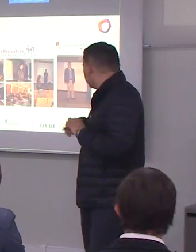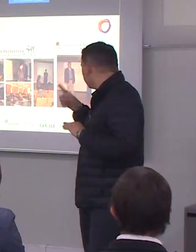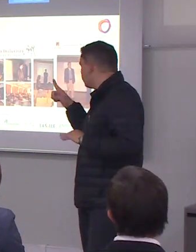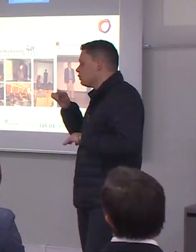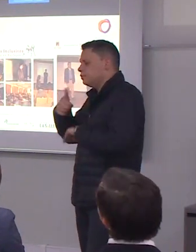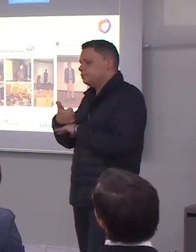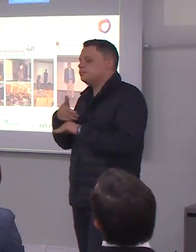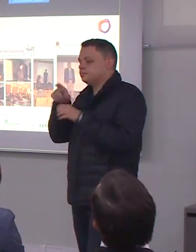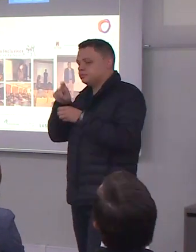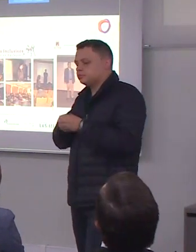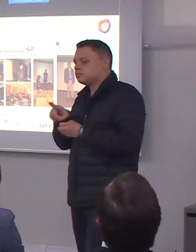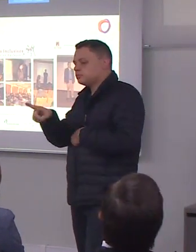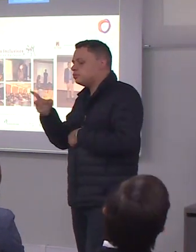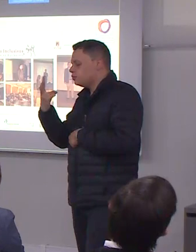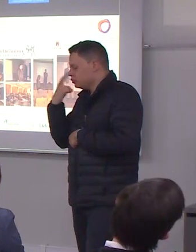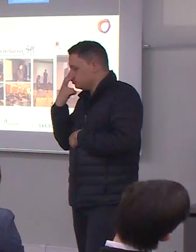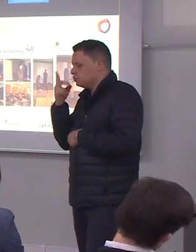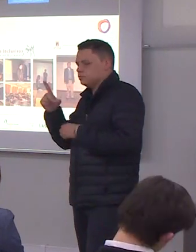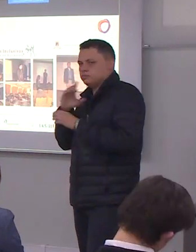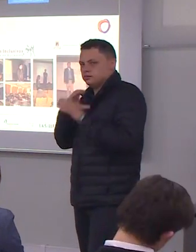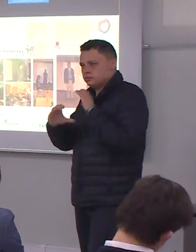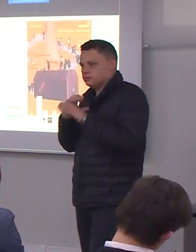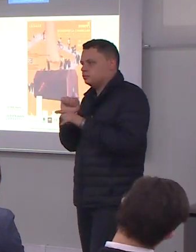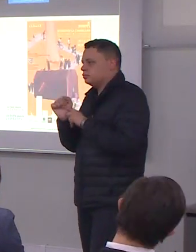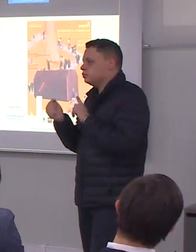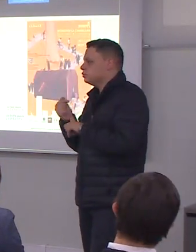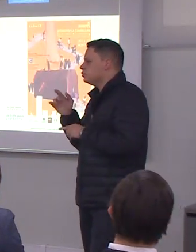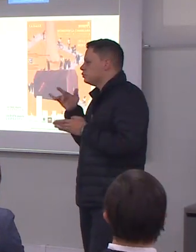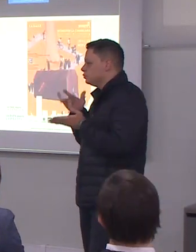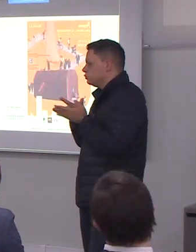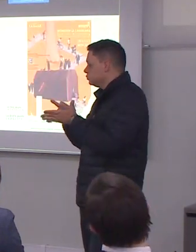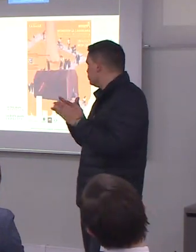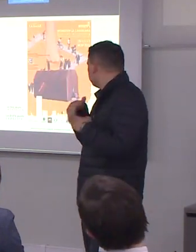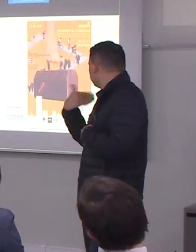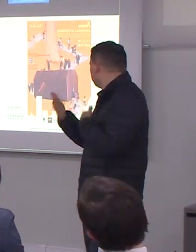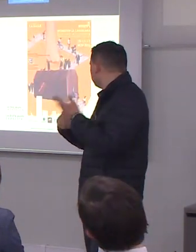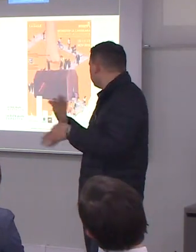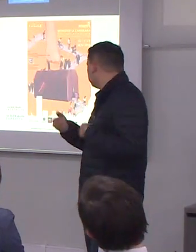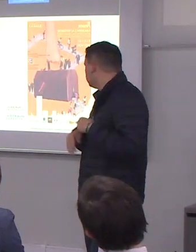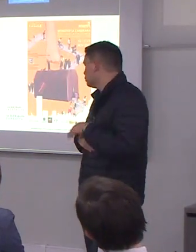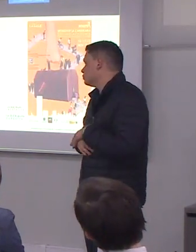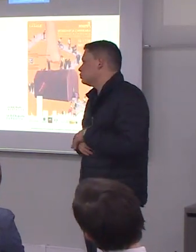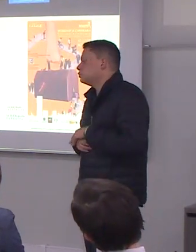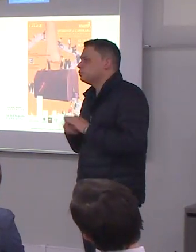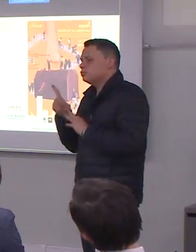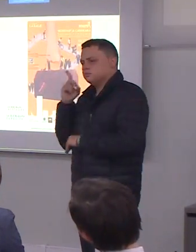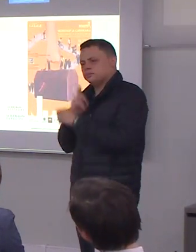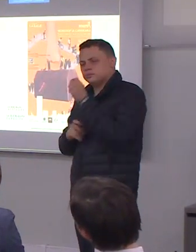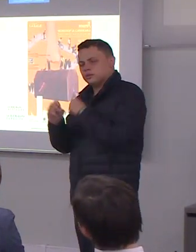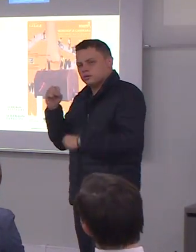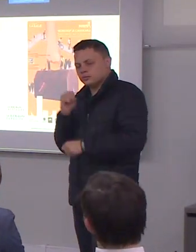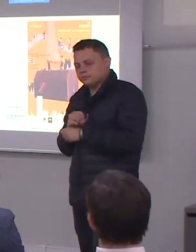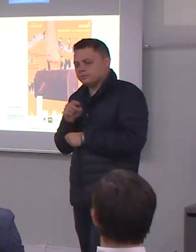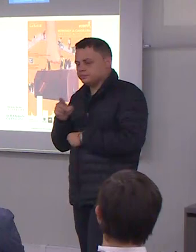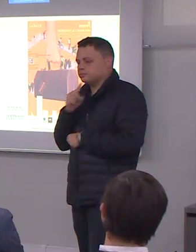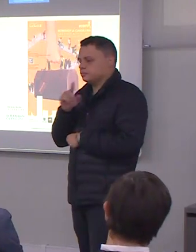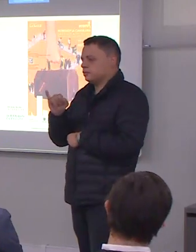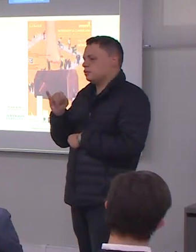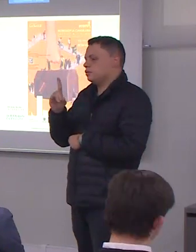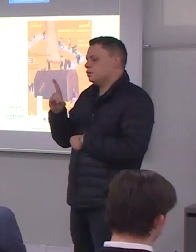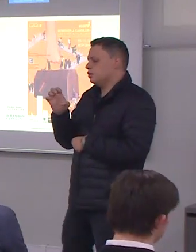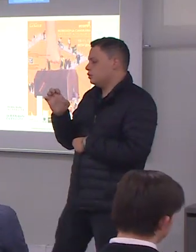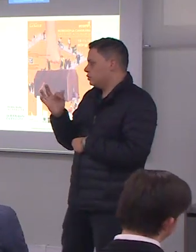representante que es ciego que nos ha acompañado en varios procesos esto estuvimos el año pasado con el IDT